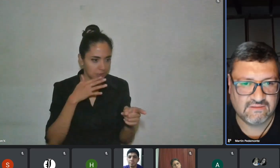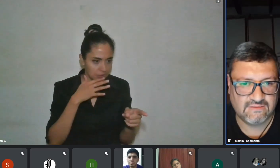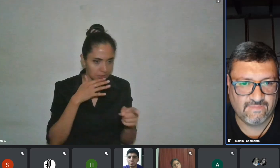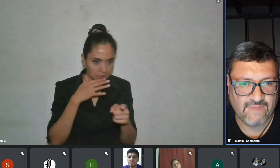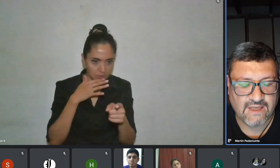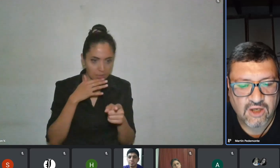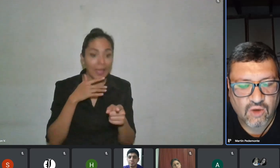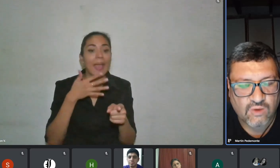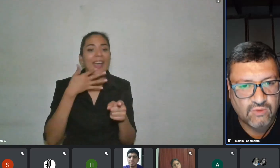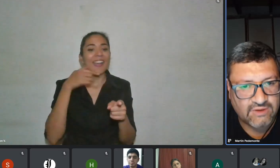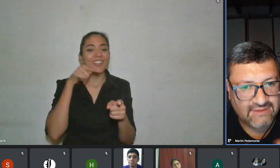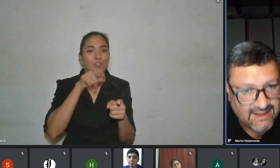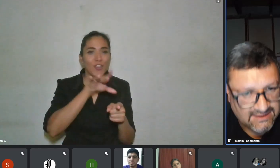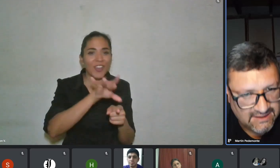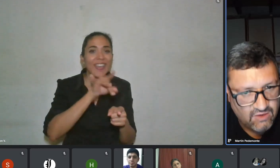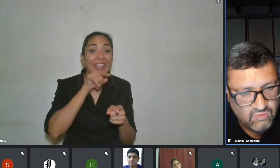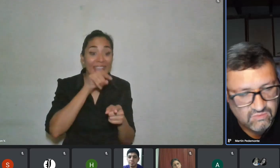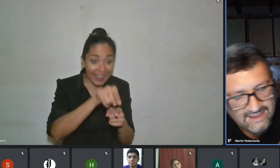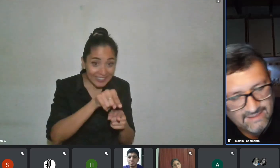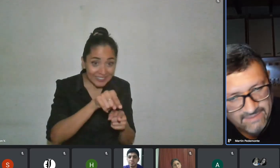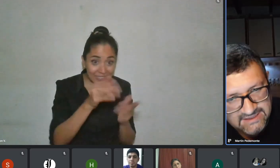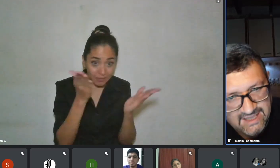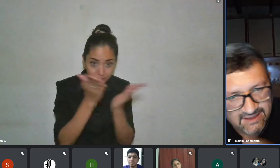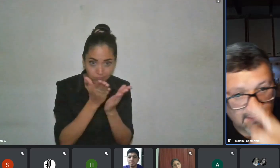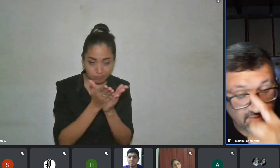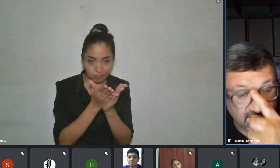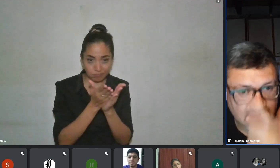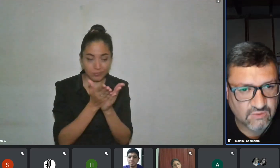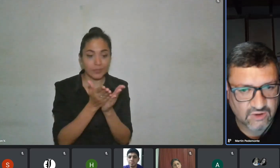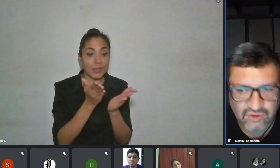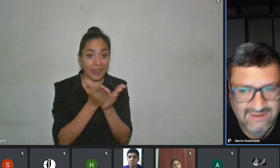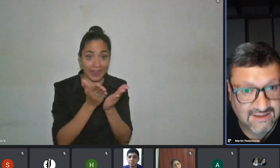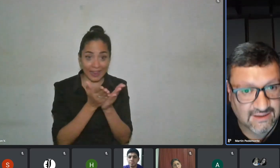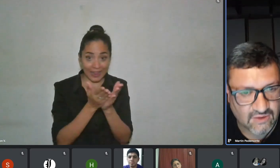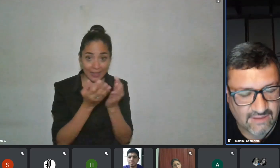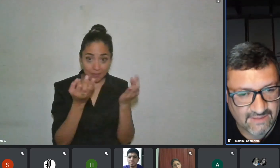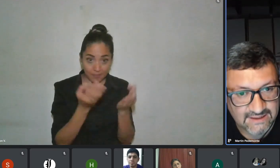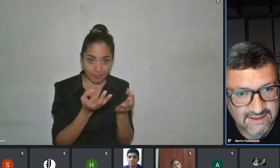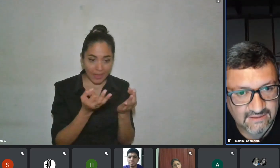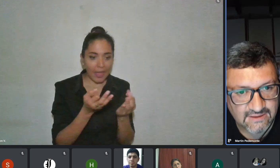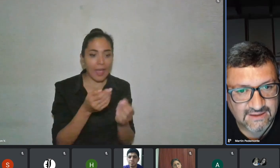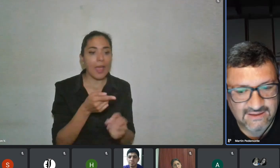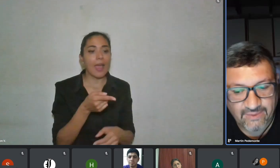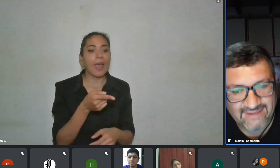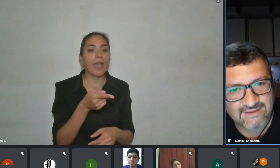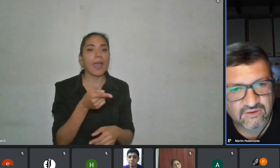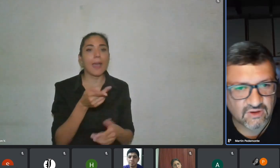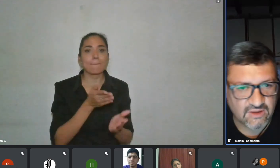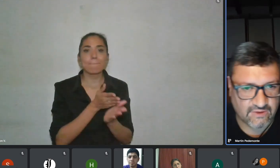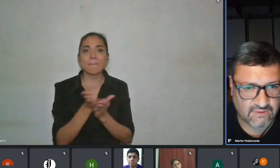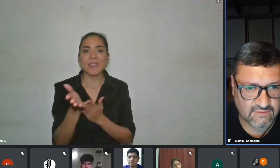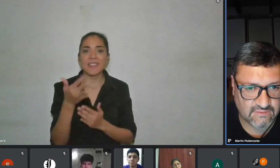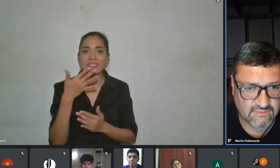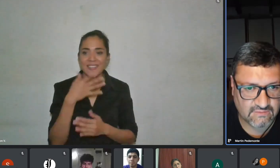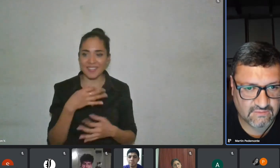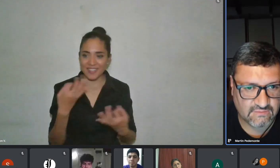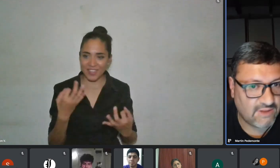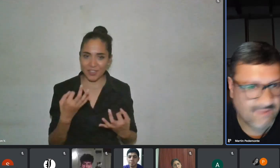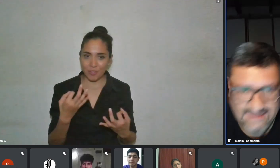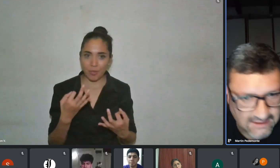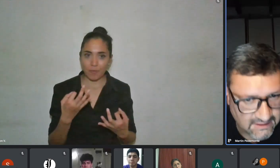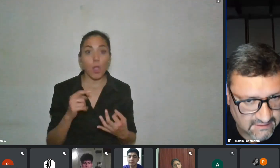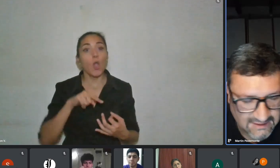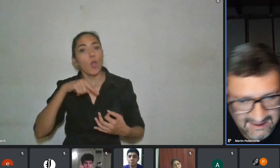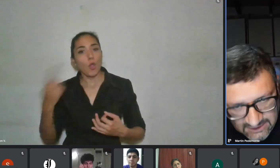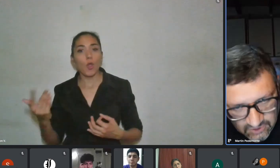ese. Cuando vos tengas ya una capacidad, digamos, de decir, bueno, yo entiendo la materia, después andate a otro libro. No